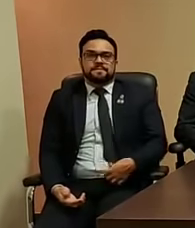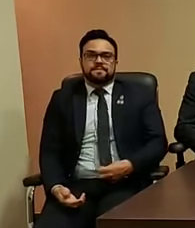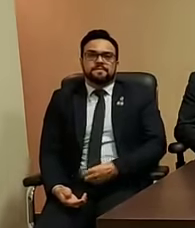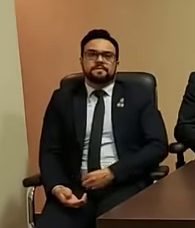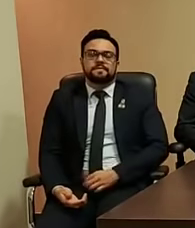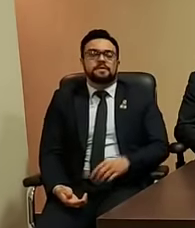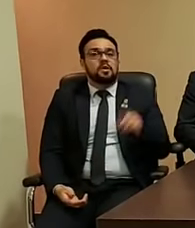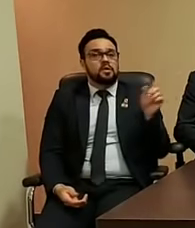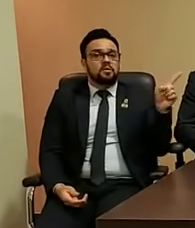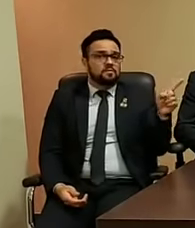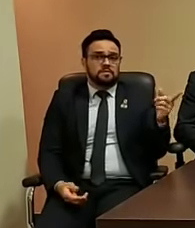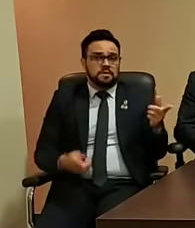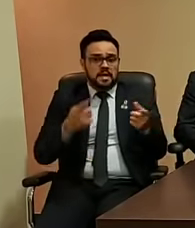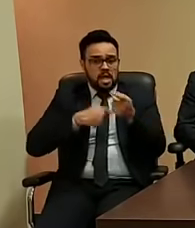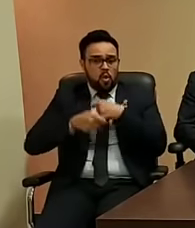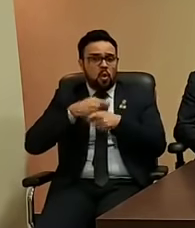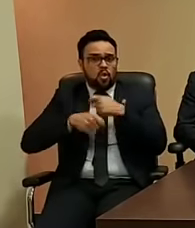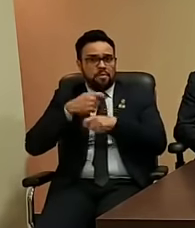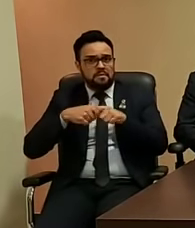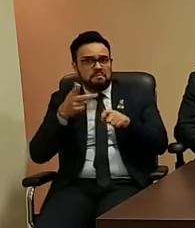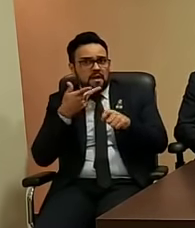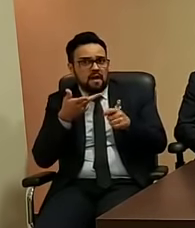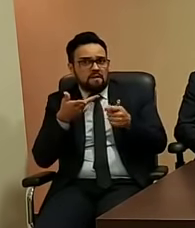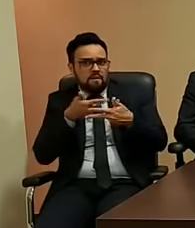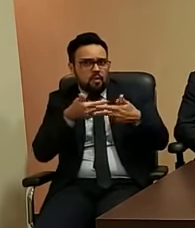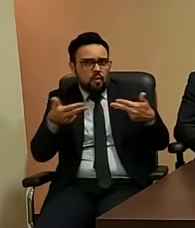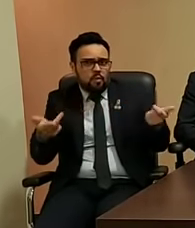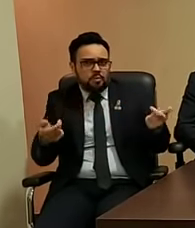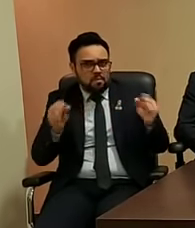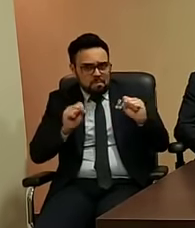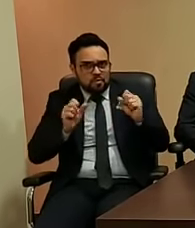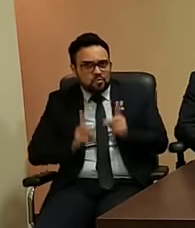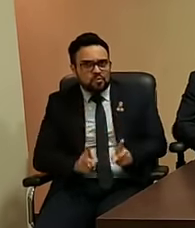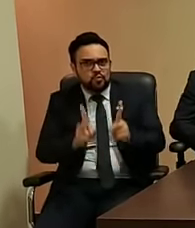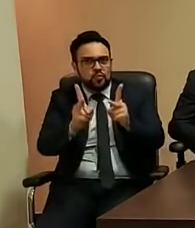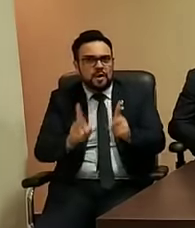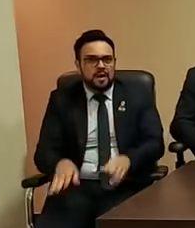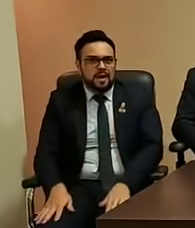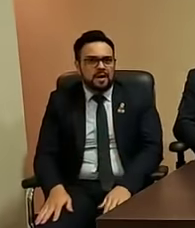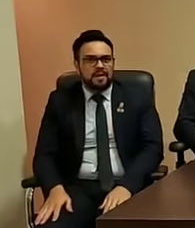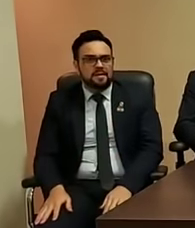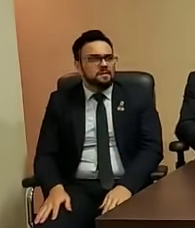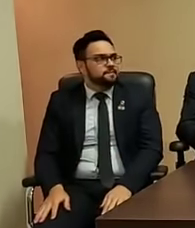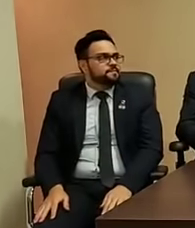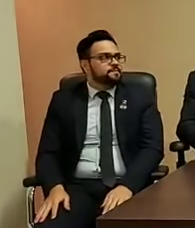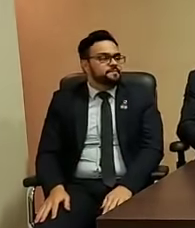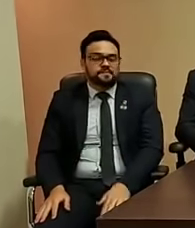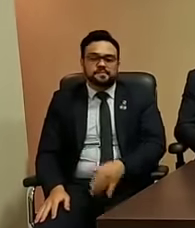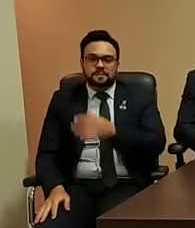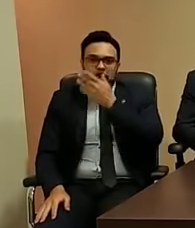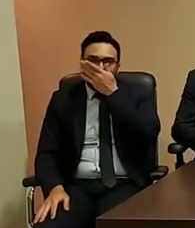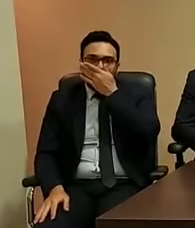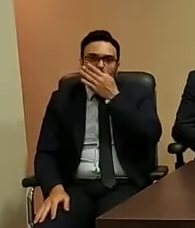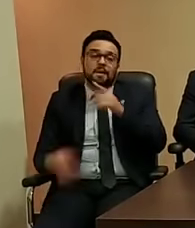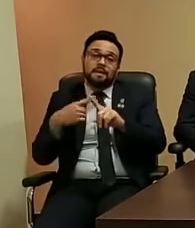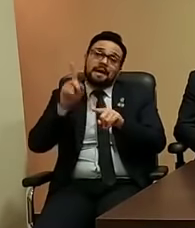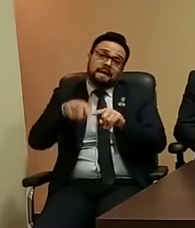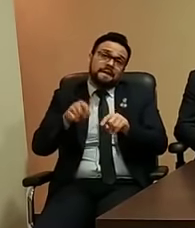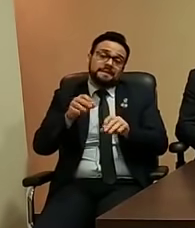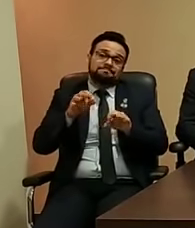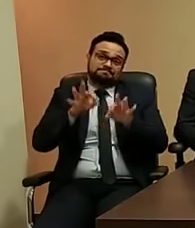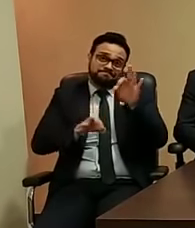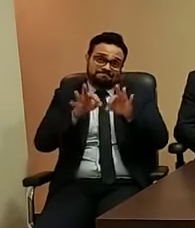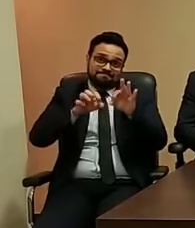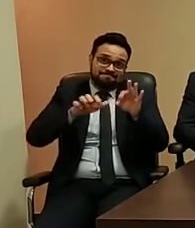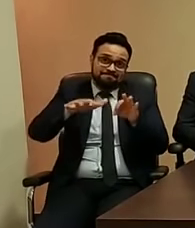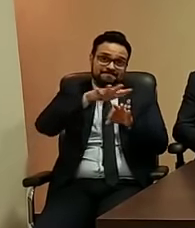são economistas, quer falar alguma coisa ou posso continuar? Pode continuar. Não quero isso manter a mão nessa cabuca, não. Isso aí é jurídico, a gente é economista, né,